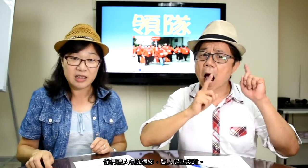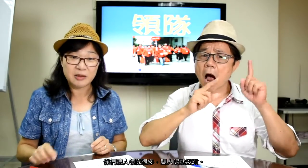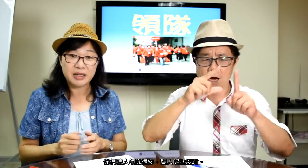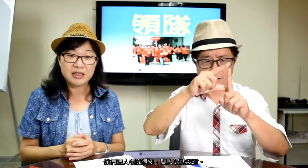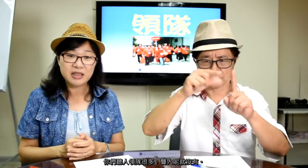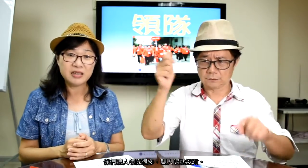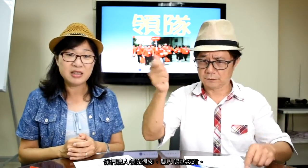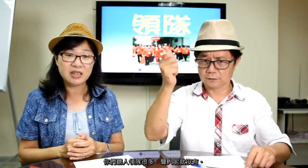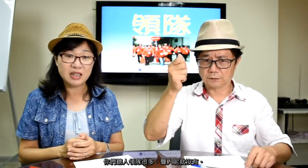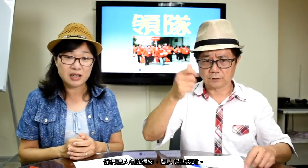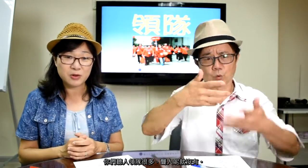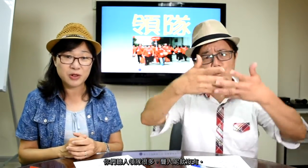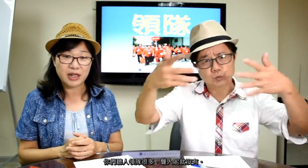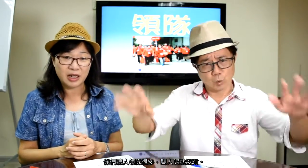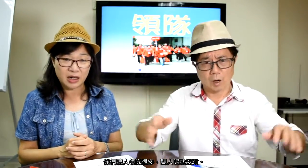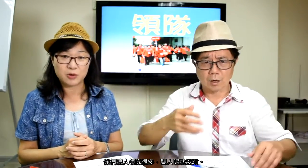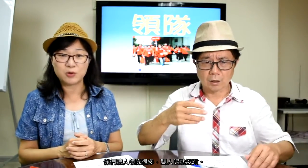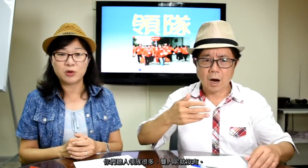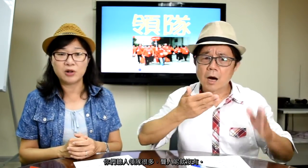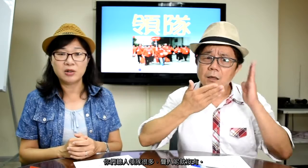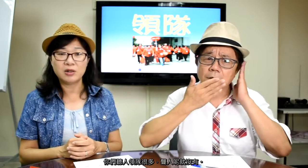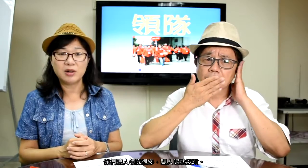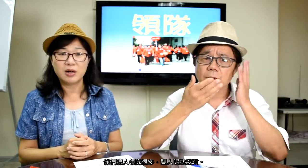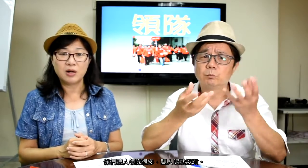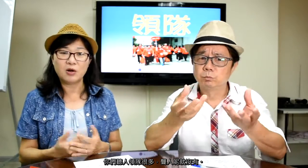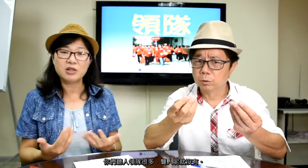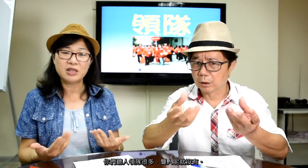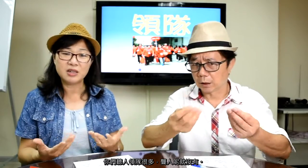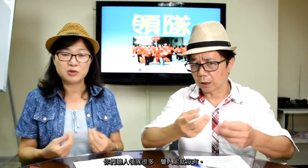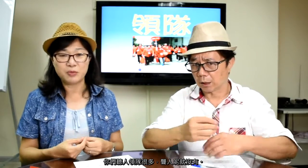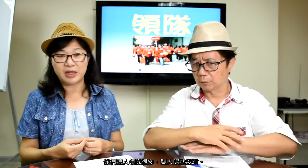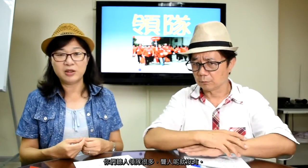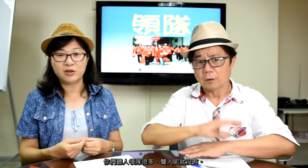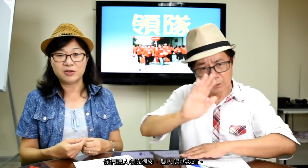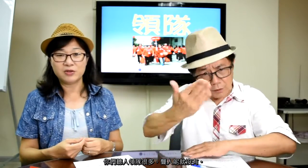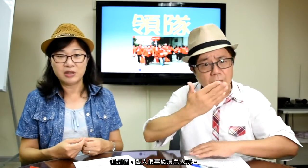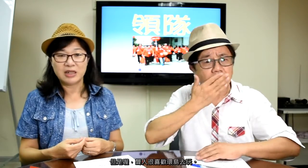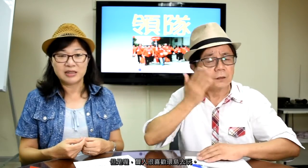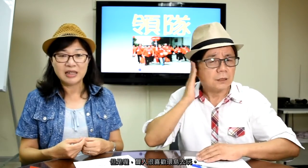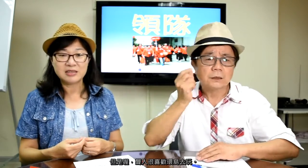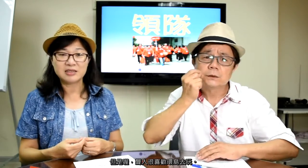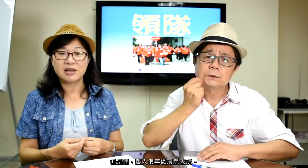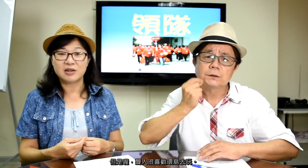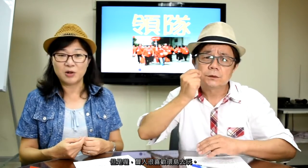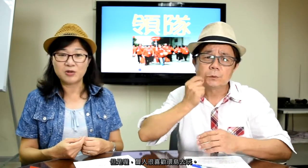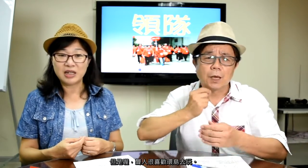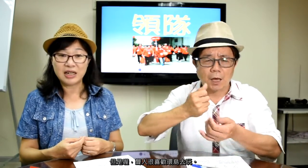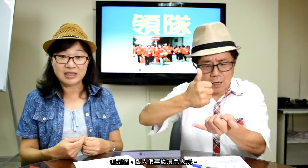你们听人领队很多，聋人呢就没有。但是哈、哦，聋人很